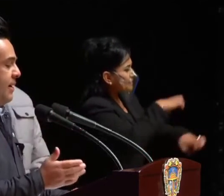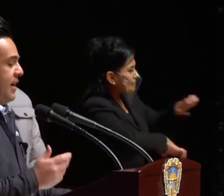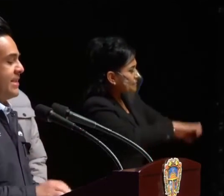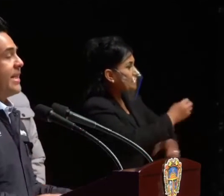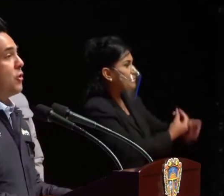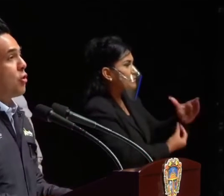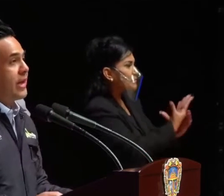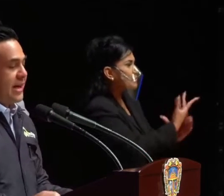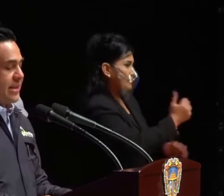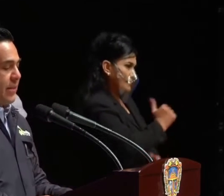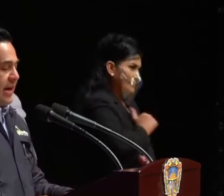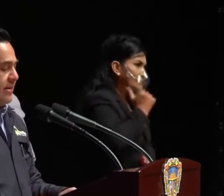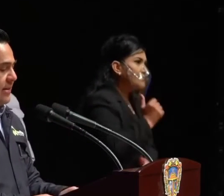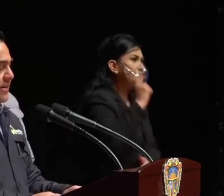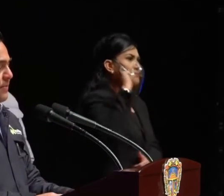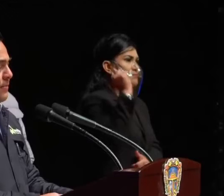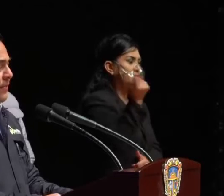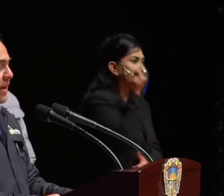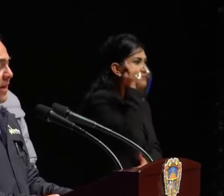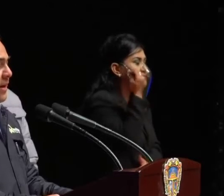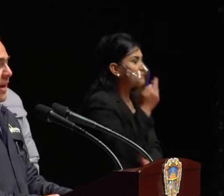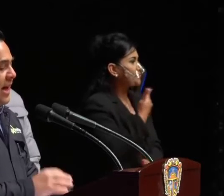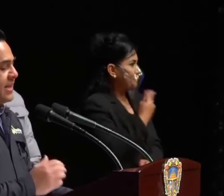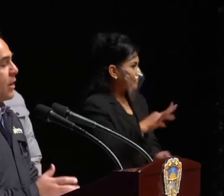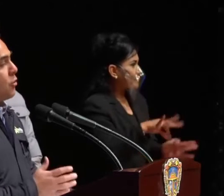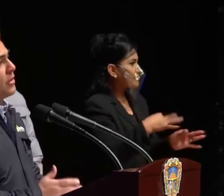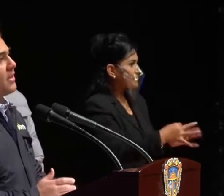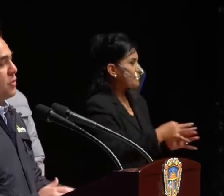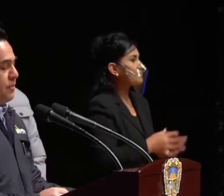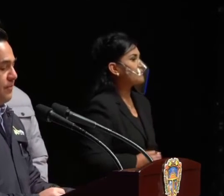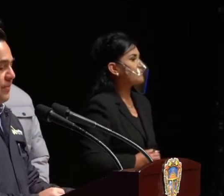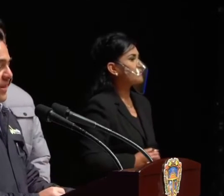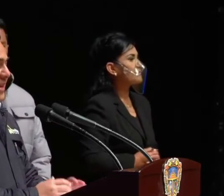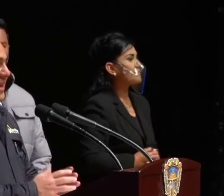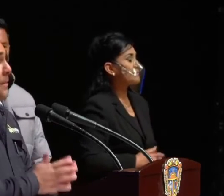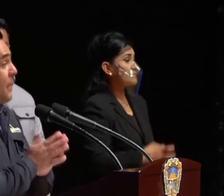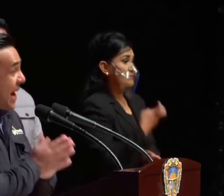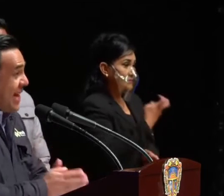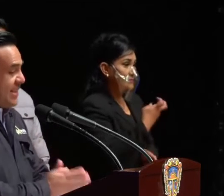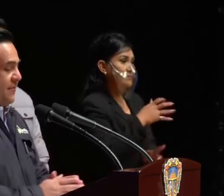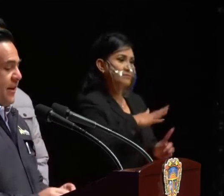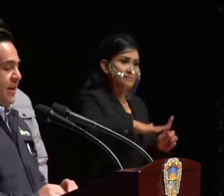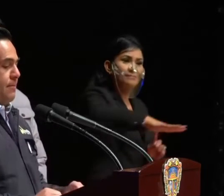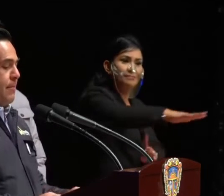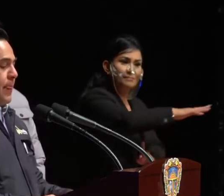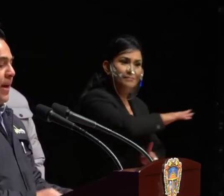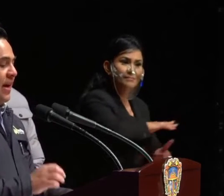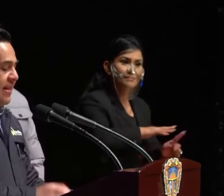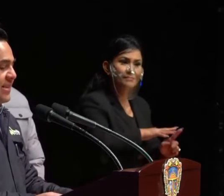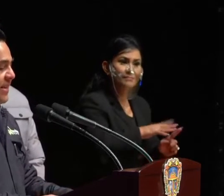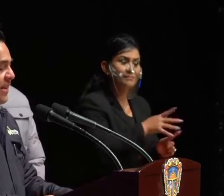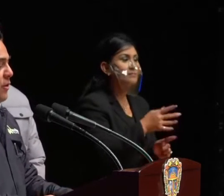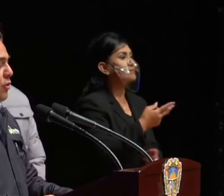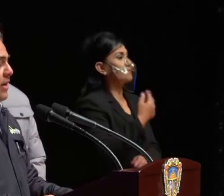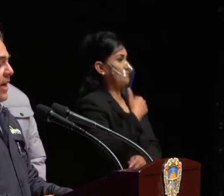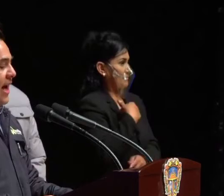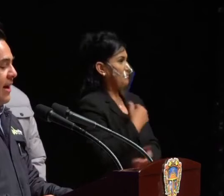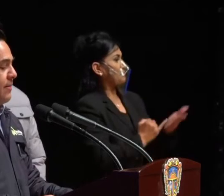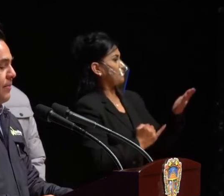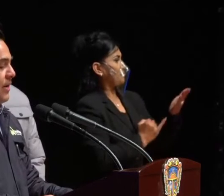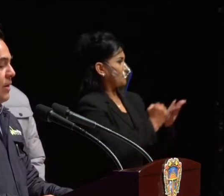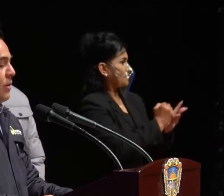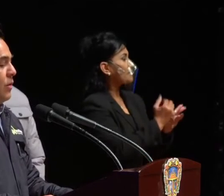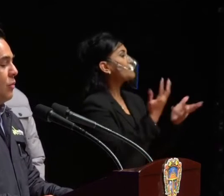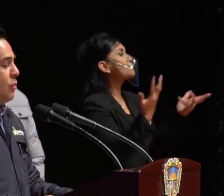aprovechar las tecnologías emergentes. En ese contexto y para ese fin, he decidido